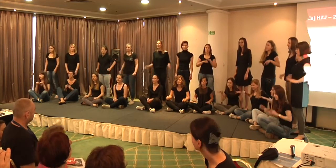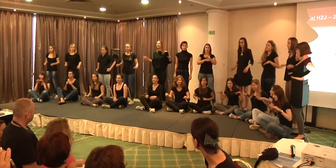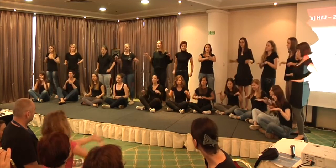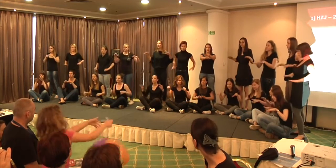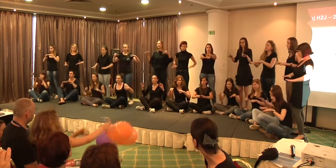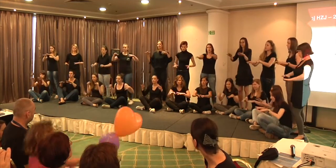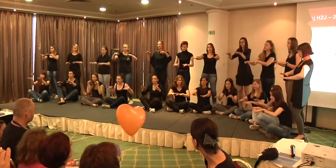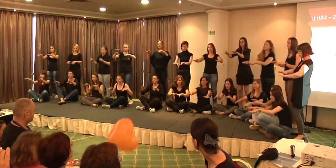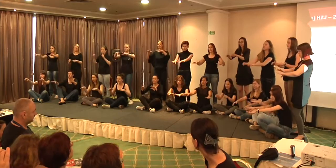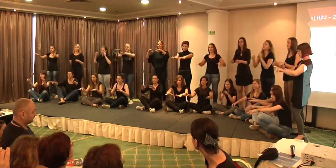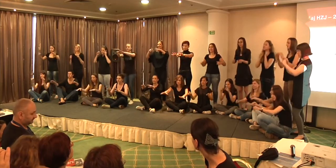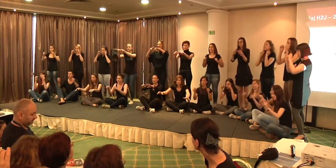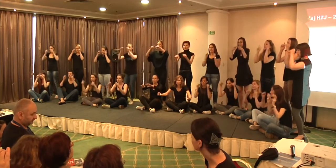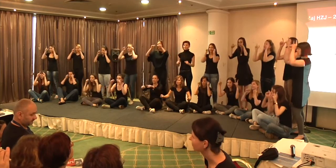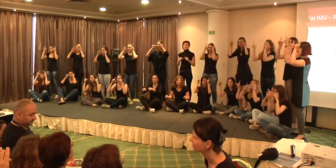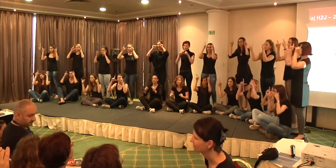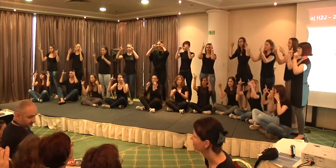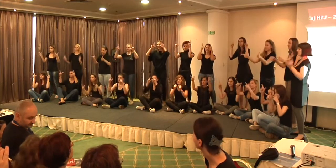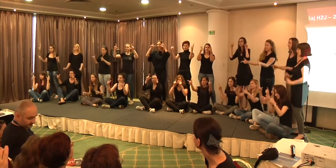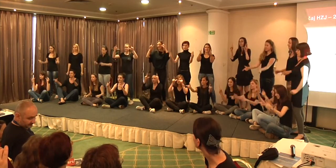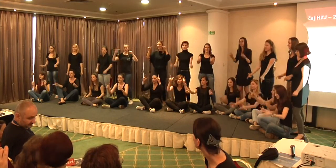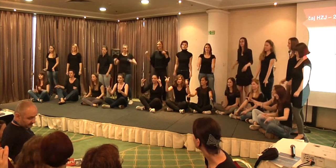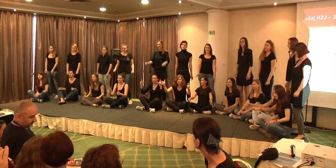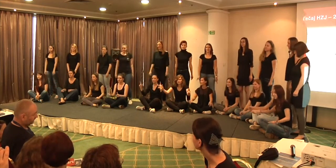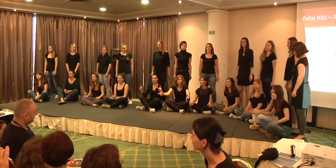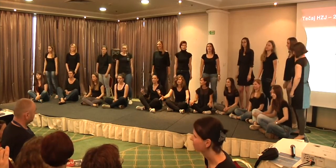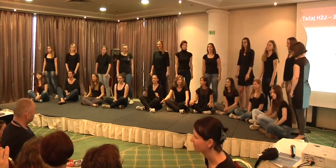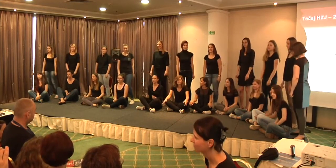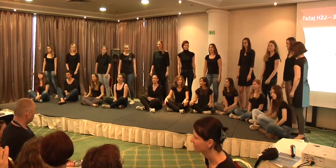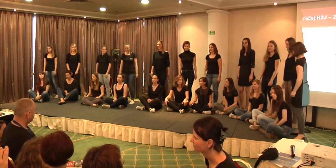U čudu ostaje svijet.